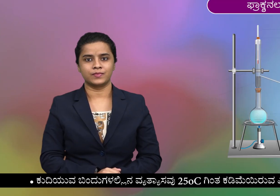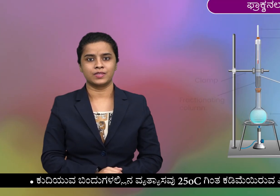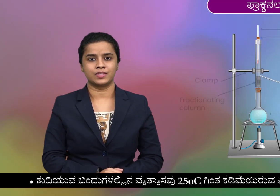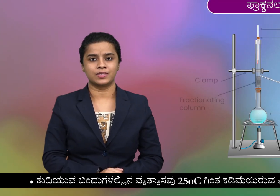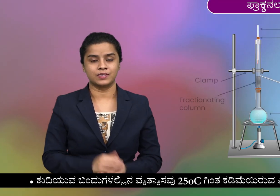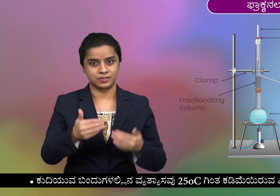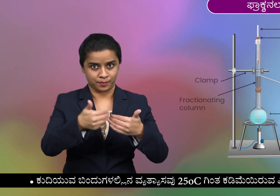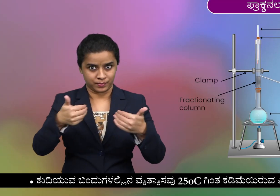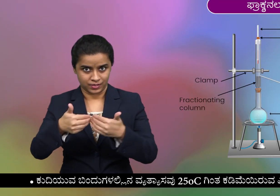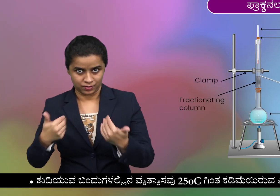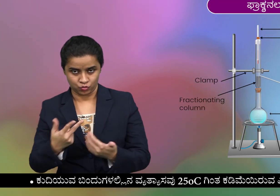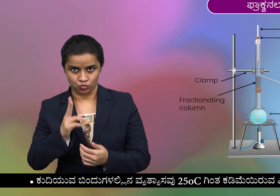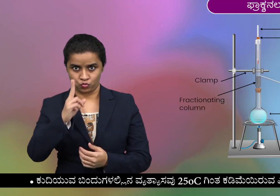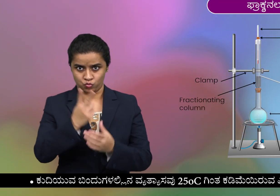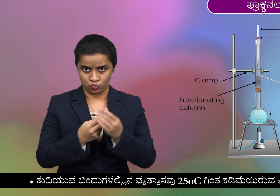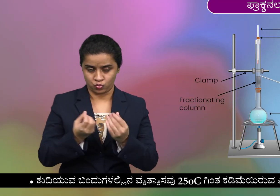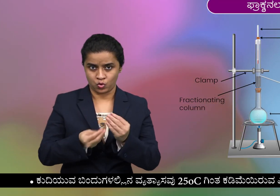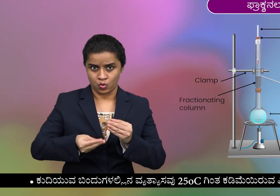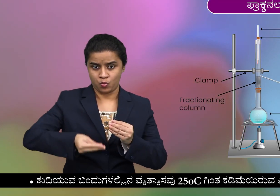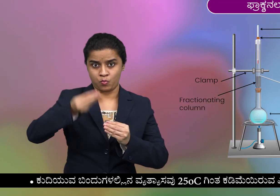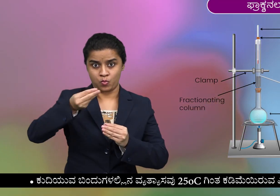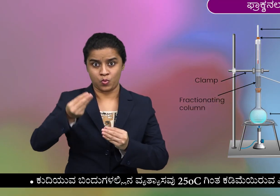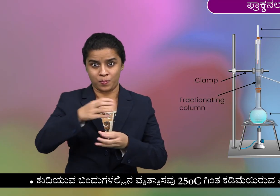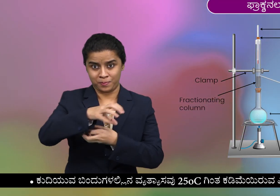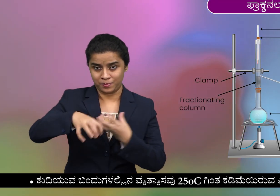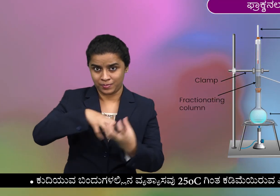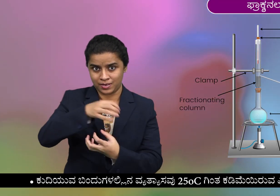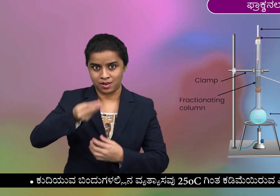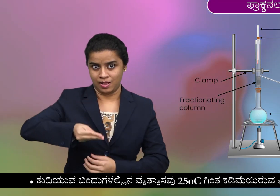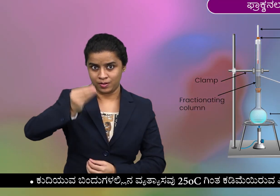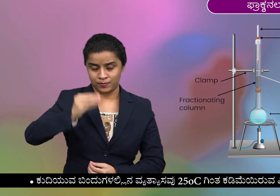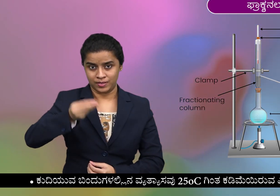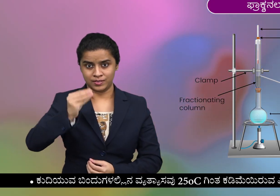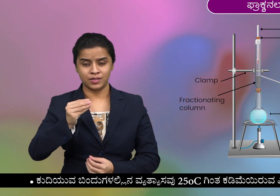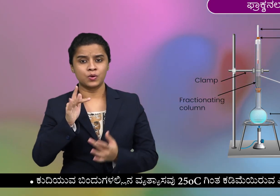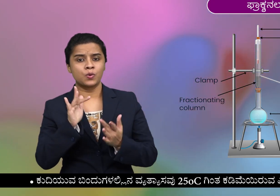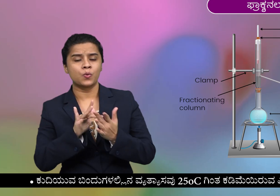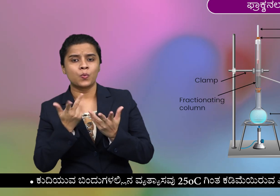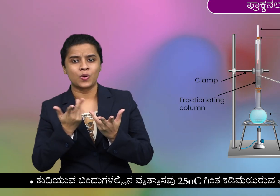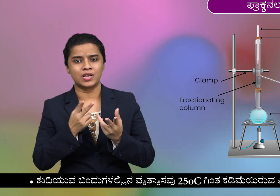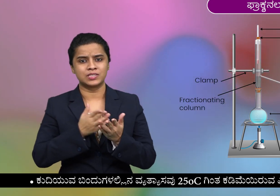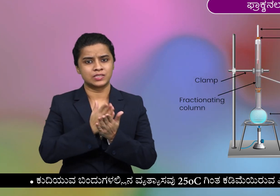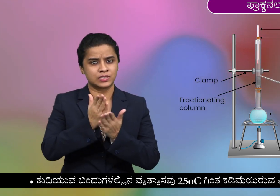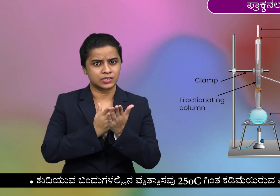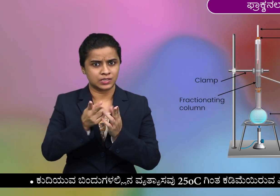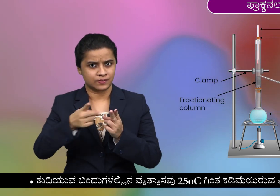ಕುದಿಯುವ ಬಿಂದುಗಳಲ್ಲಿನ ವ್ಯತ್ಯಾಸವು 25 ಡಿಗ್ರಿ ಸೆಂಟಿಗ್ರೇಡ್ಗಿಂತ ಕಡಿಮೆ ಇರುವ 2